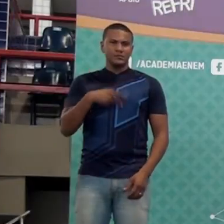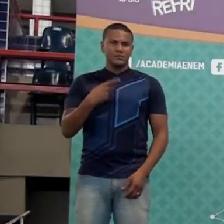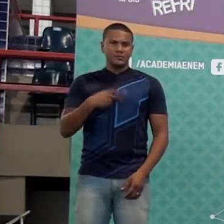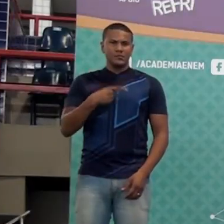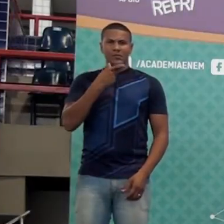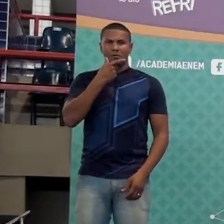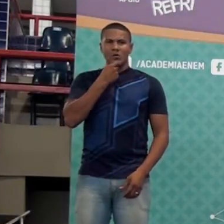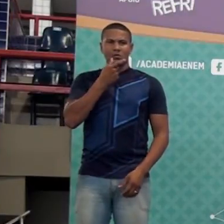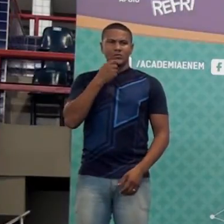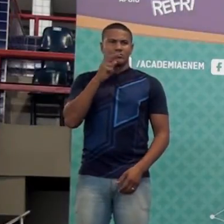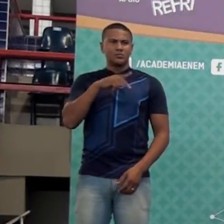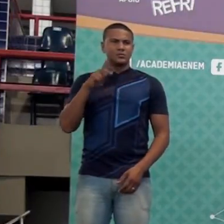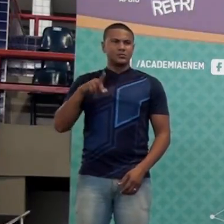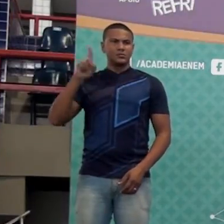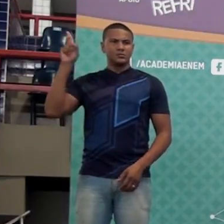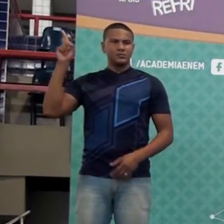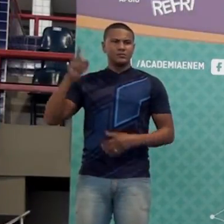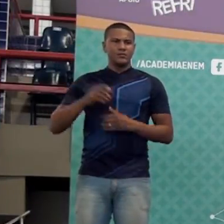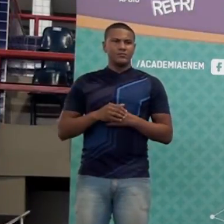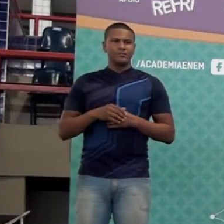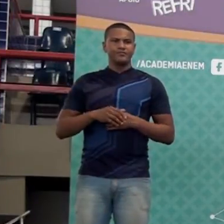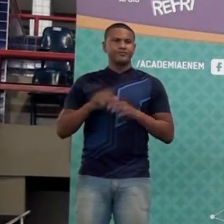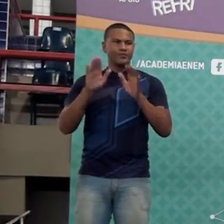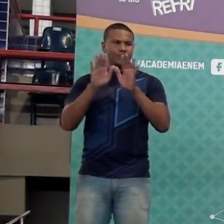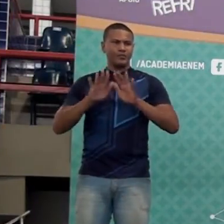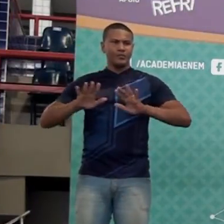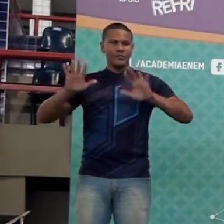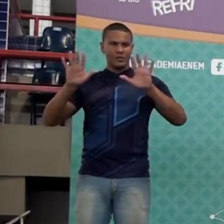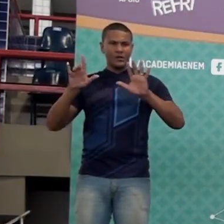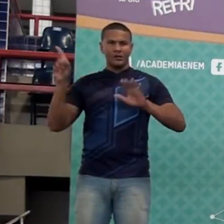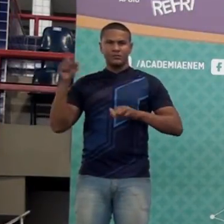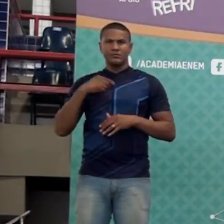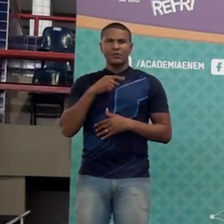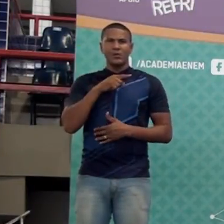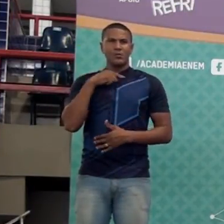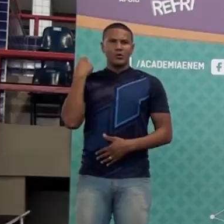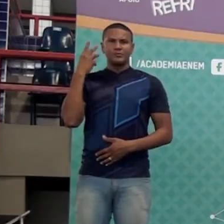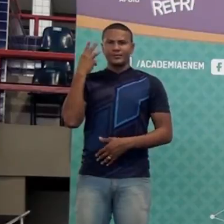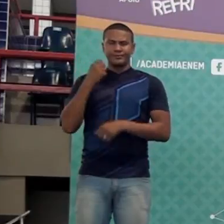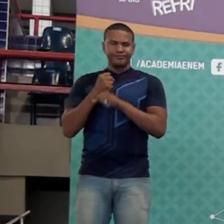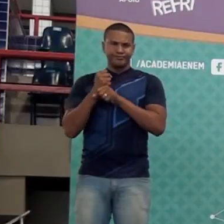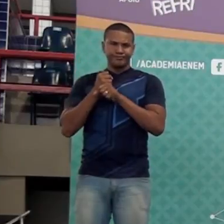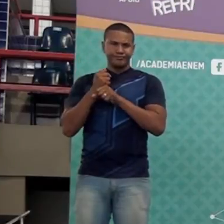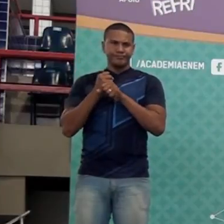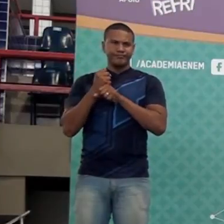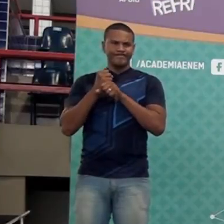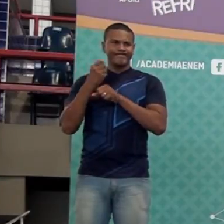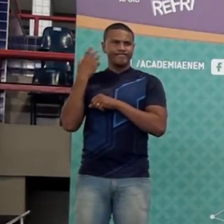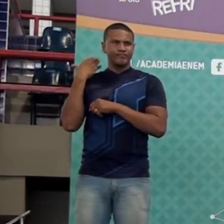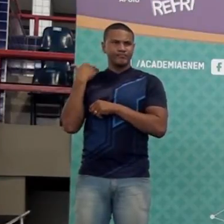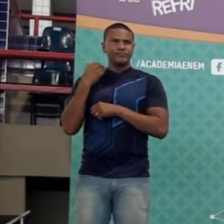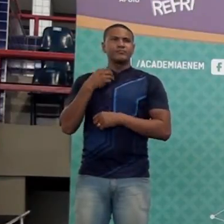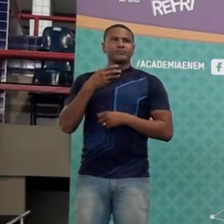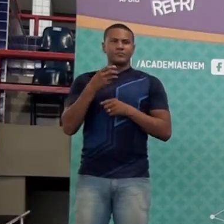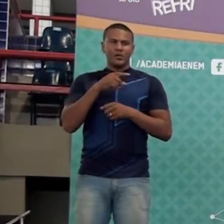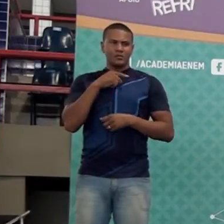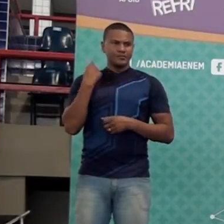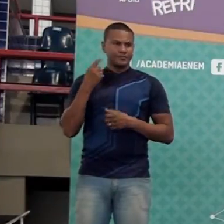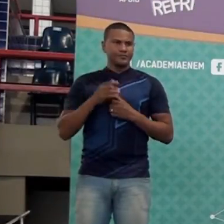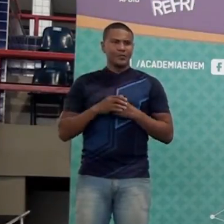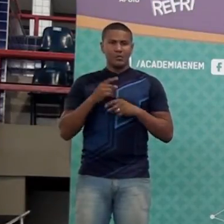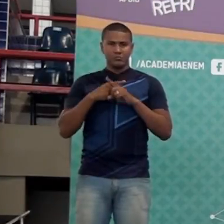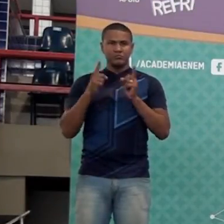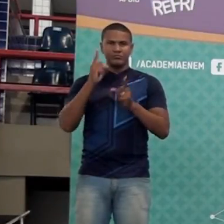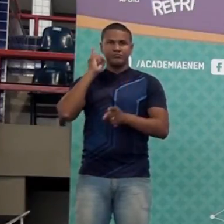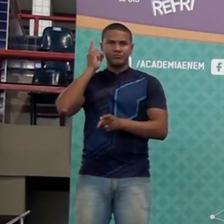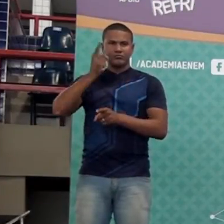da UFC, do Departamento de Engenharia Química, ele faleceu há 3 anos atrás, mas ele descobriu o biodiesel lá por volta